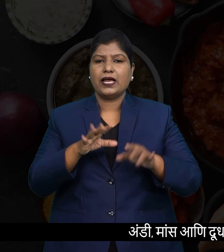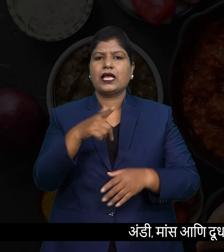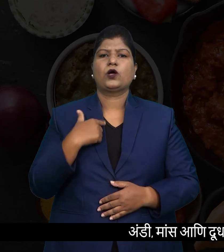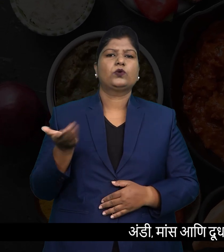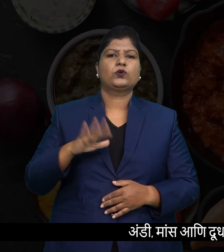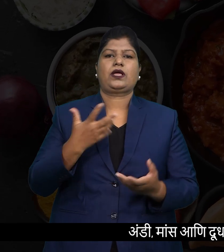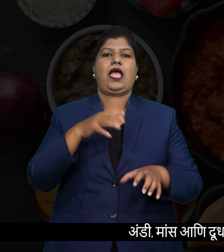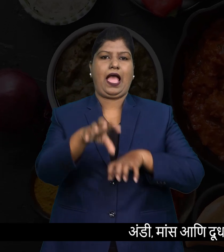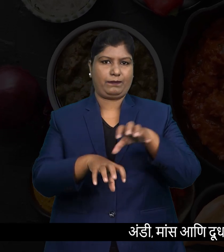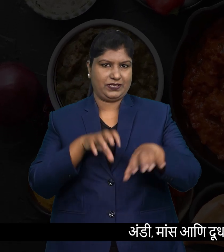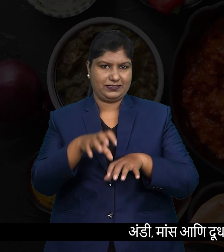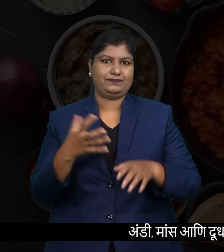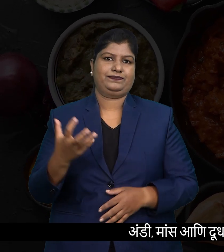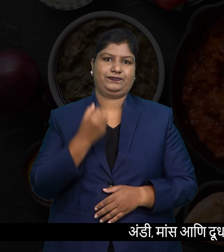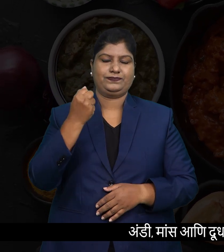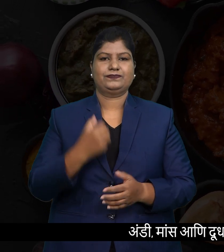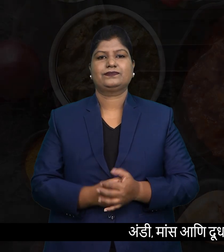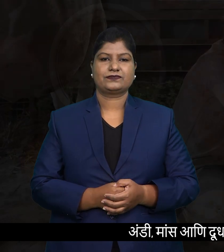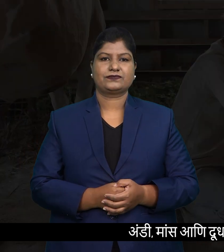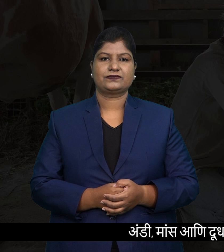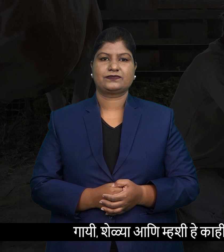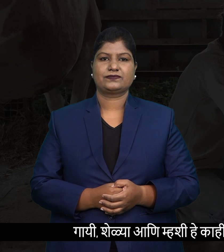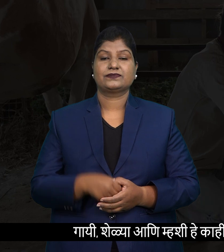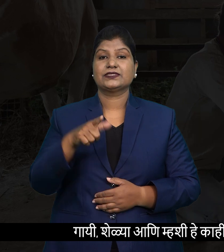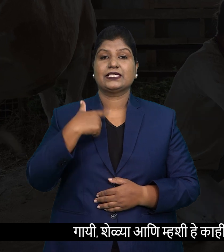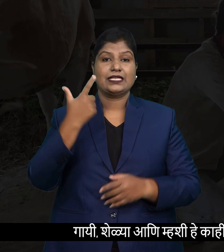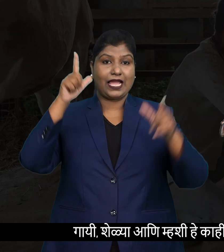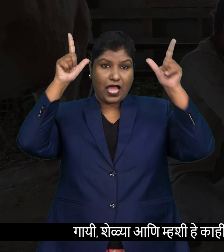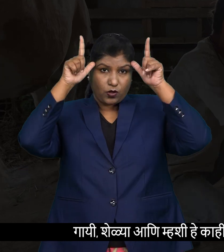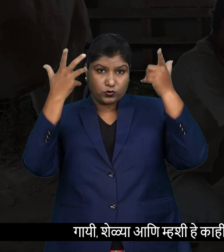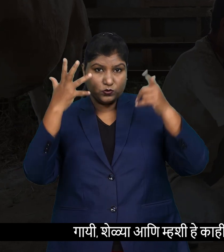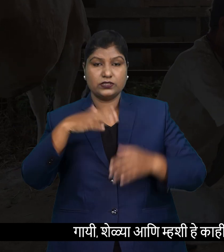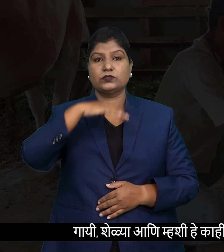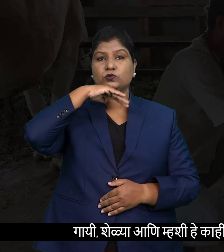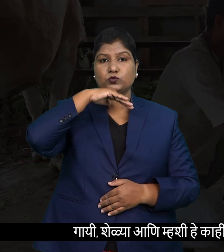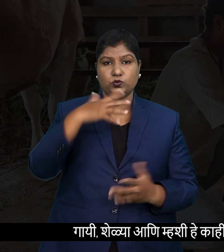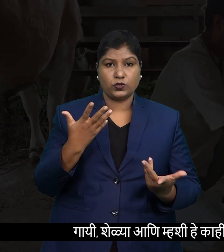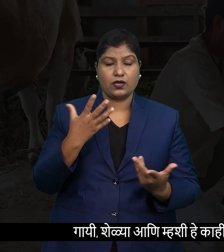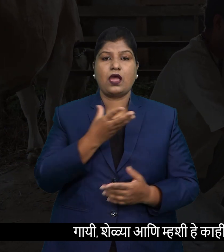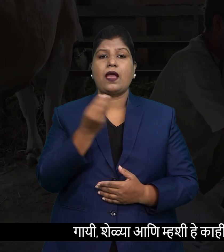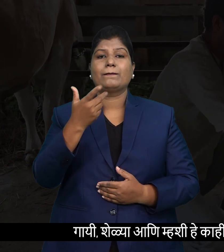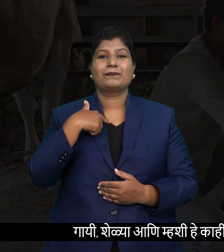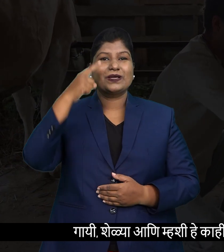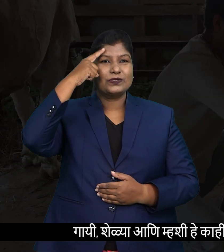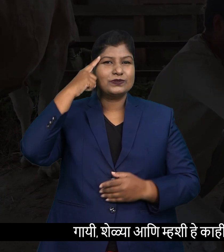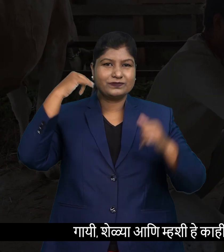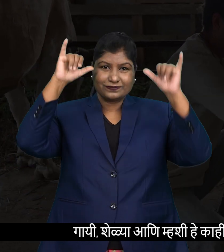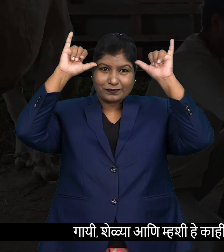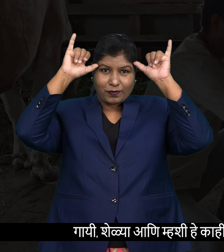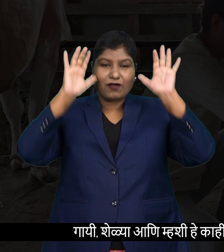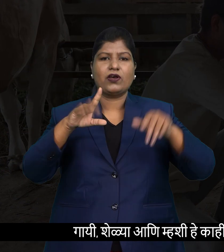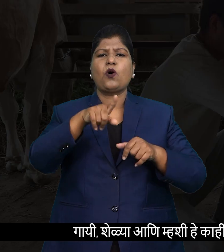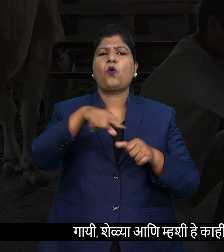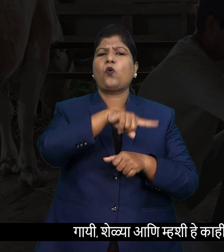आणि दूध यासारखे अन्न प्राण्यांपासून मिळते. गायी, शेळ्या आणि म्हशी हे